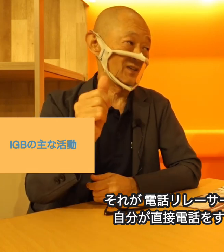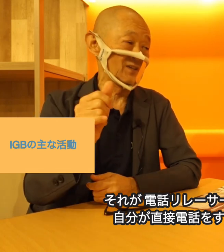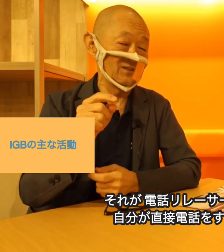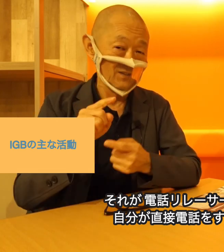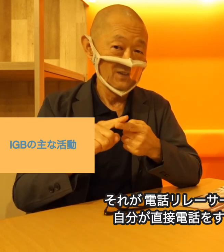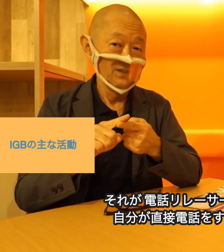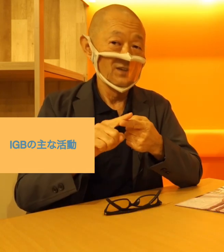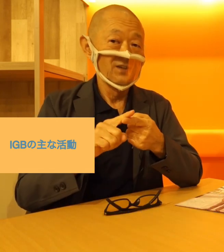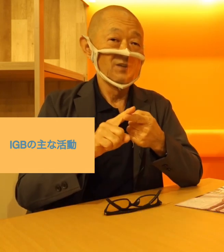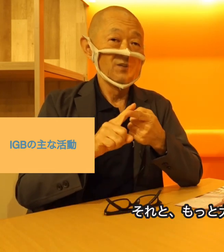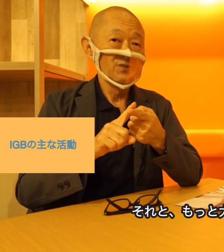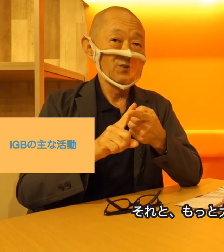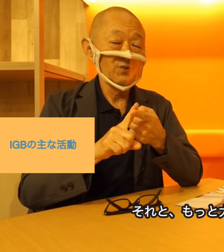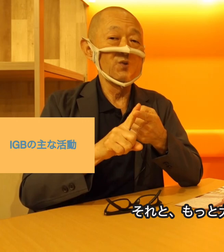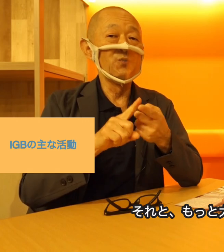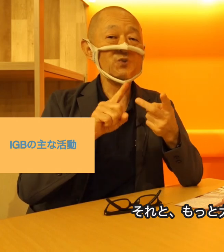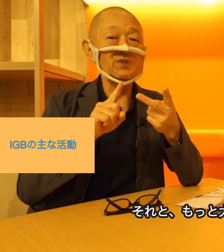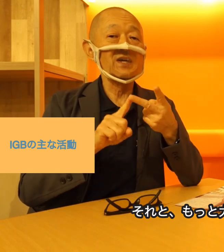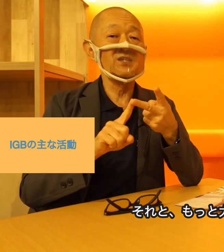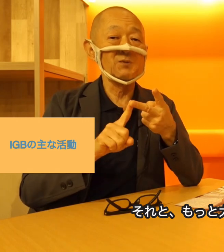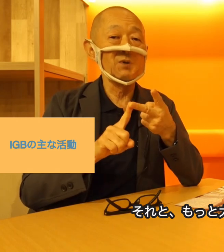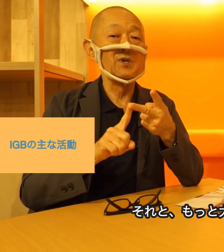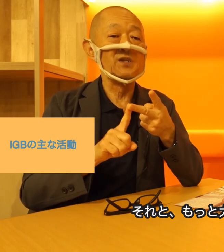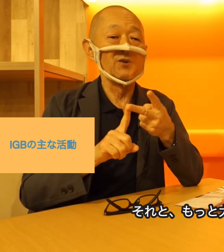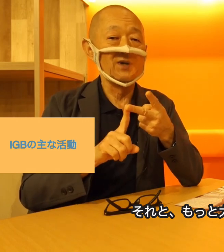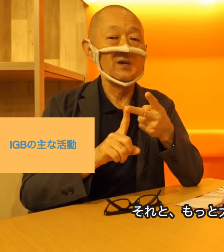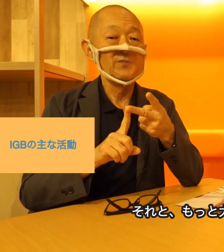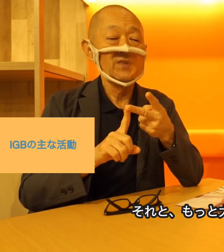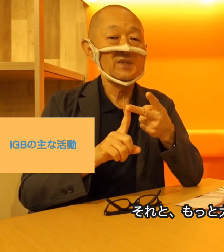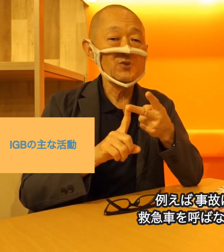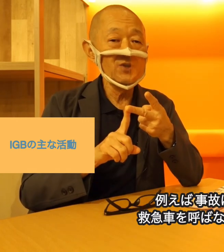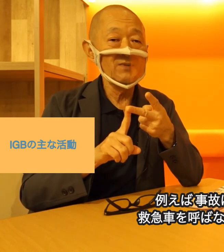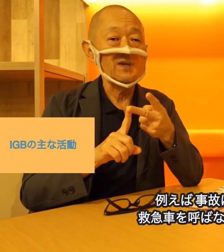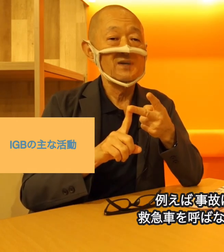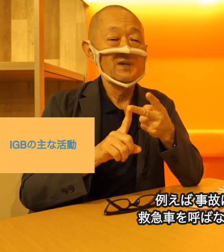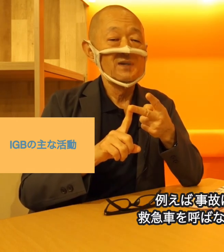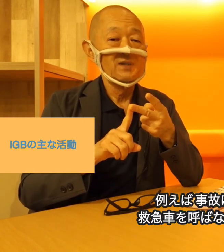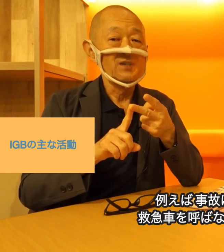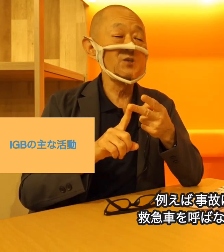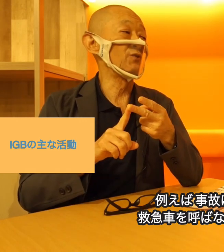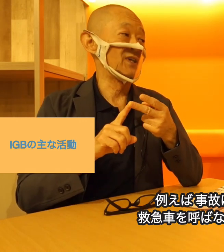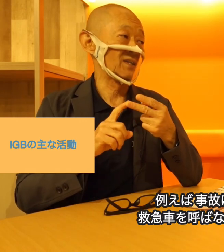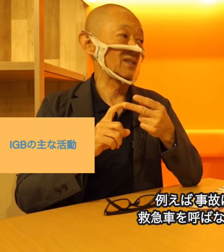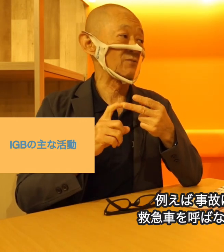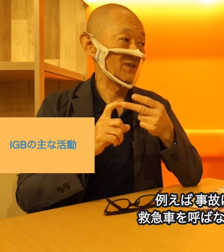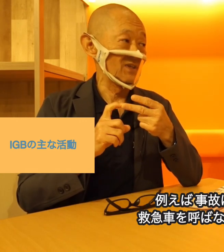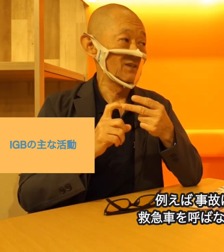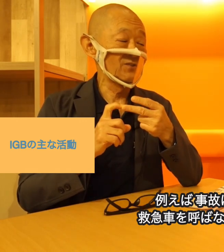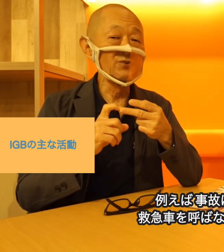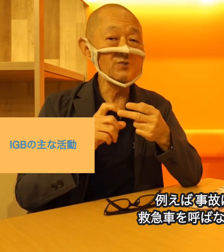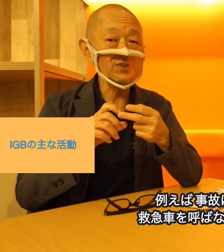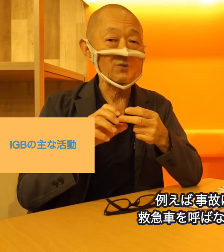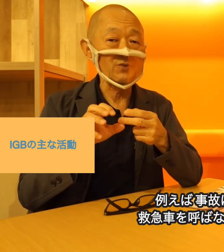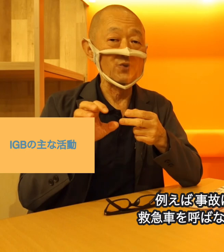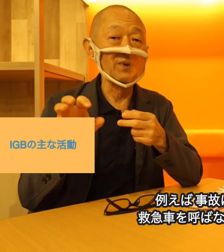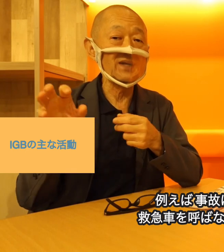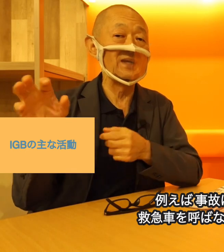ます。それともっと大事な場面では、例えば事故に遭った時救急車を呼ばなきゃいけない